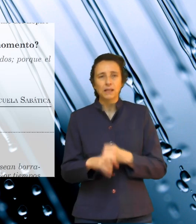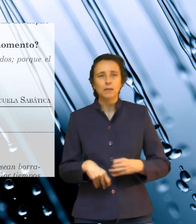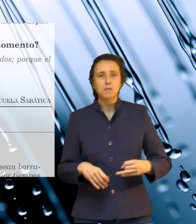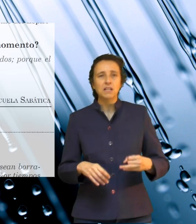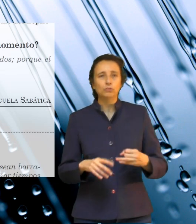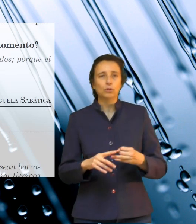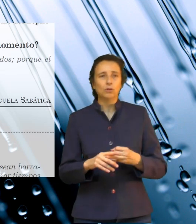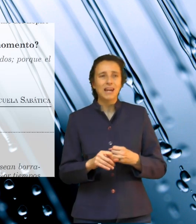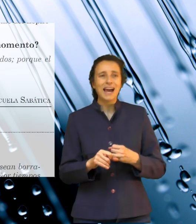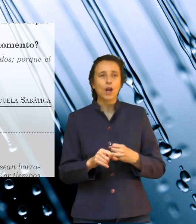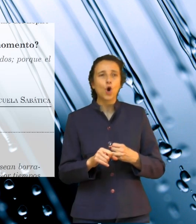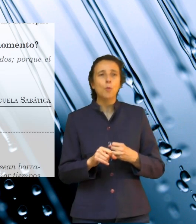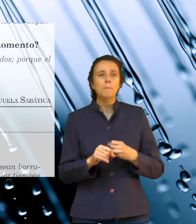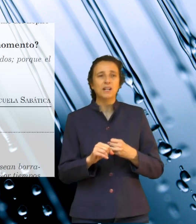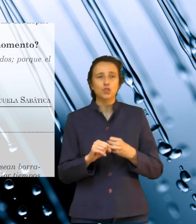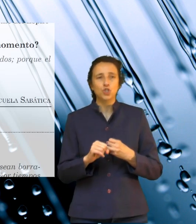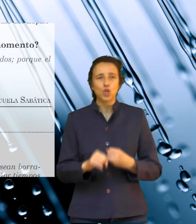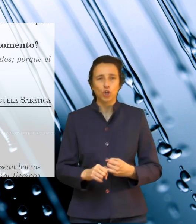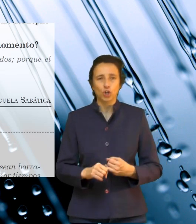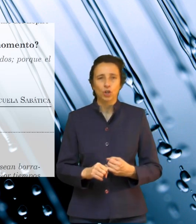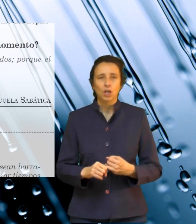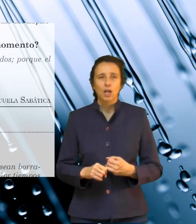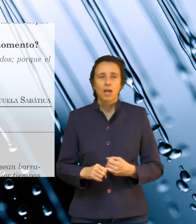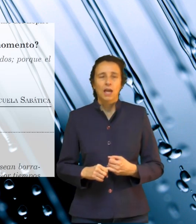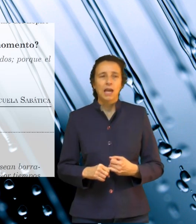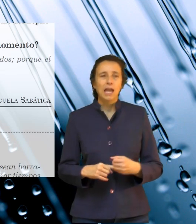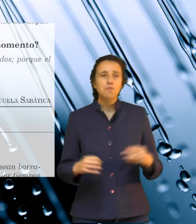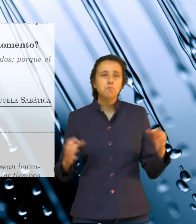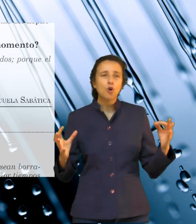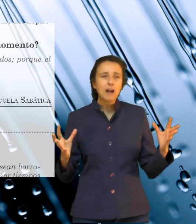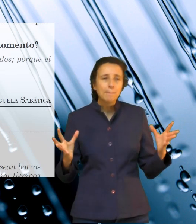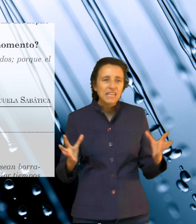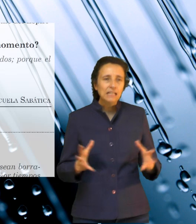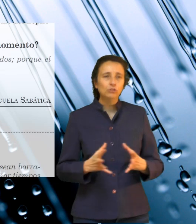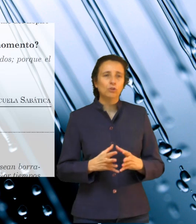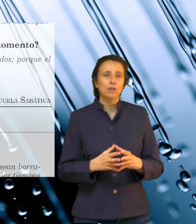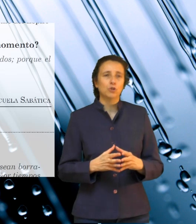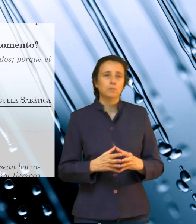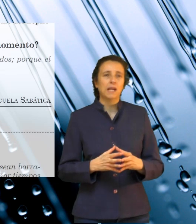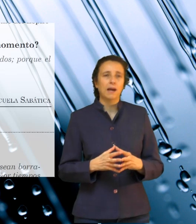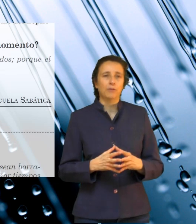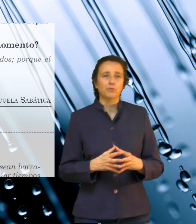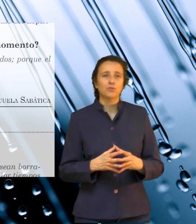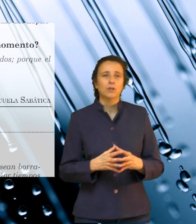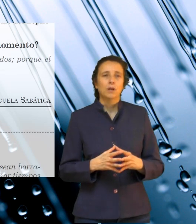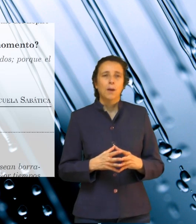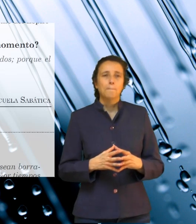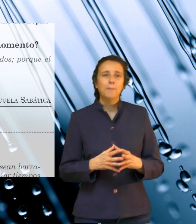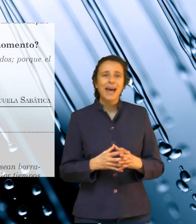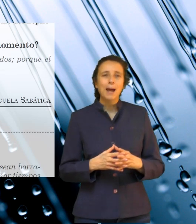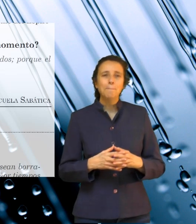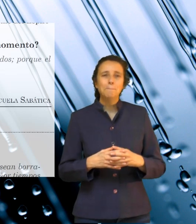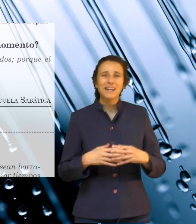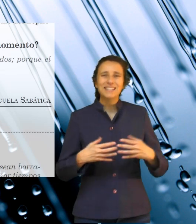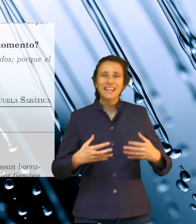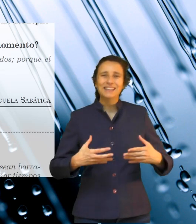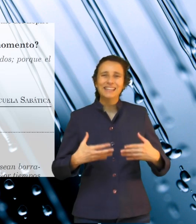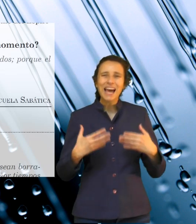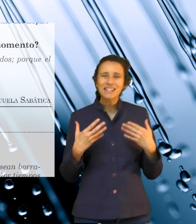el arrepentimiento, la conversión, el borramiento de los pecados,